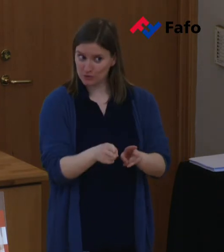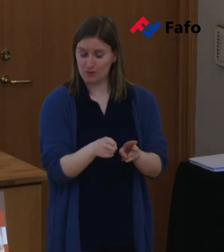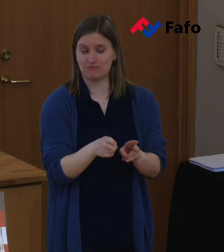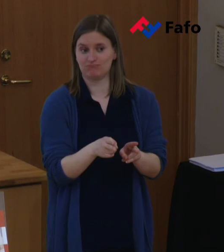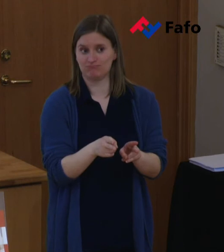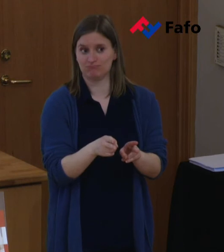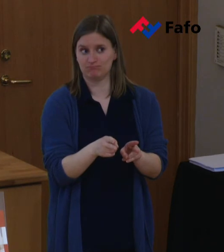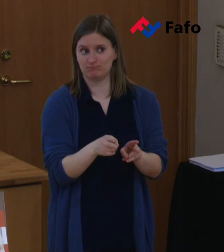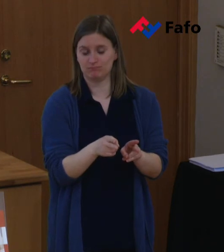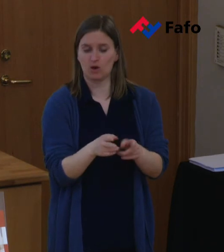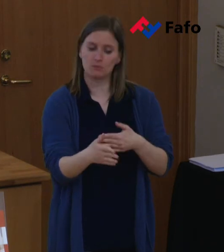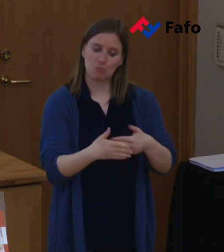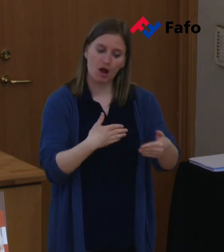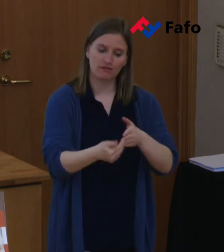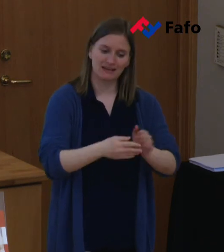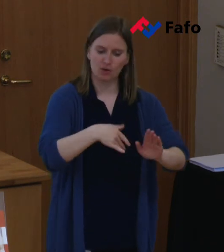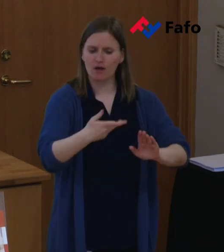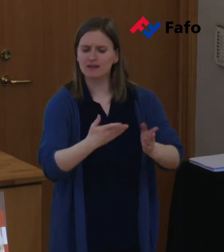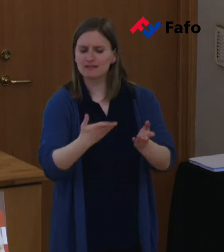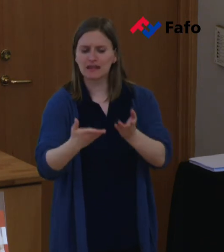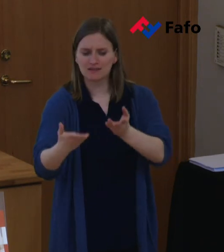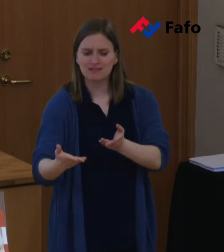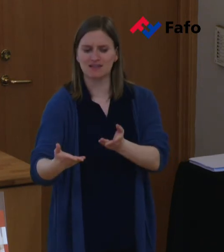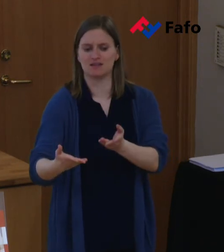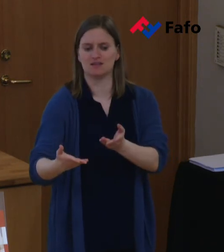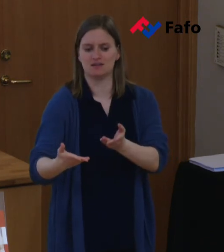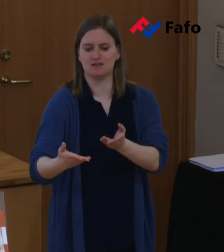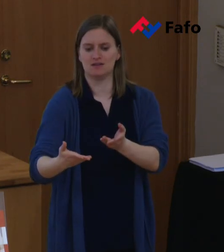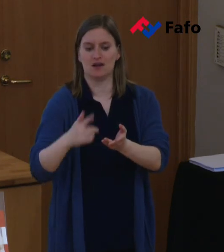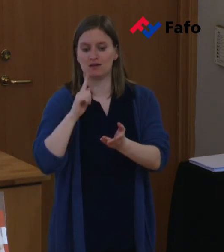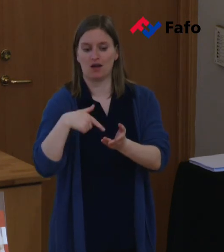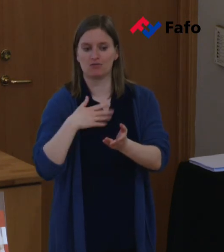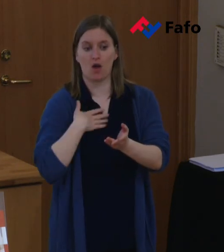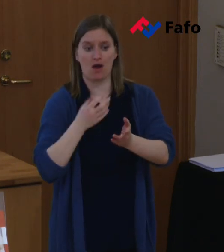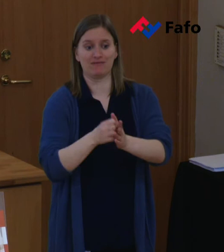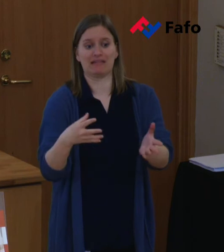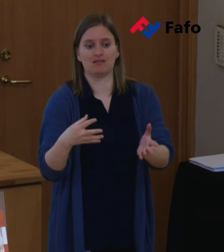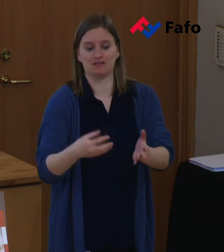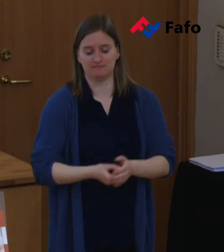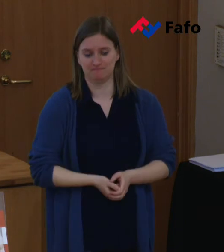for at behandling og andre tjenester i det hele tatt skal ha effekt.